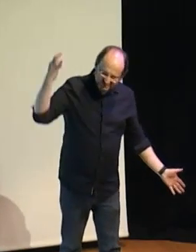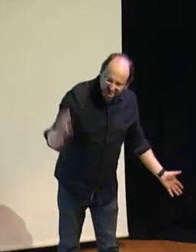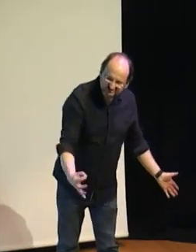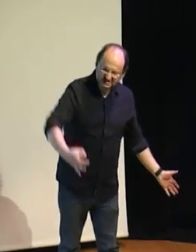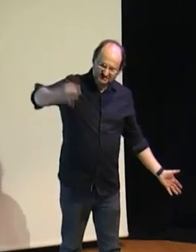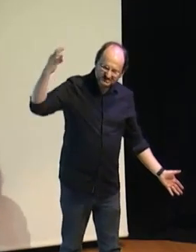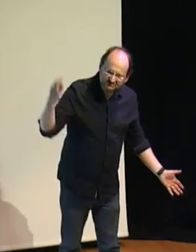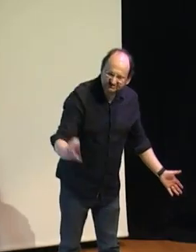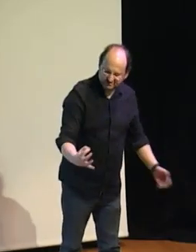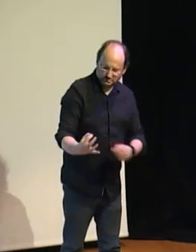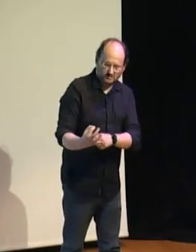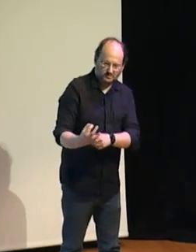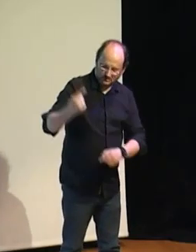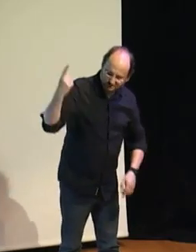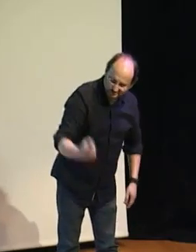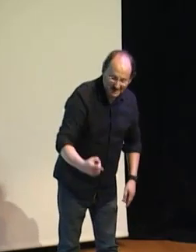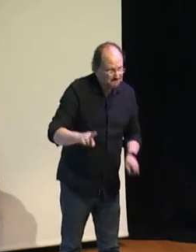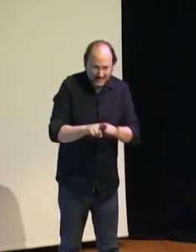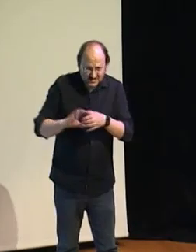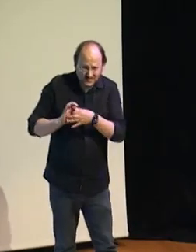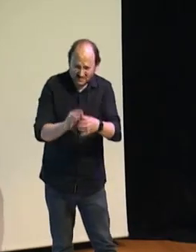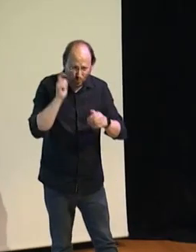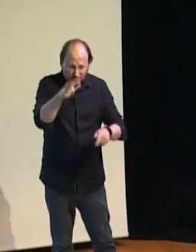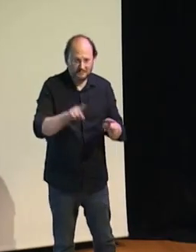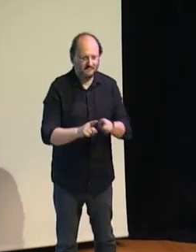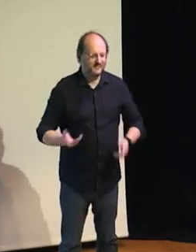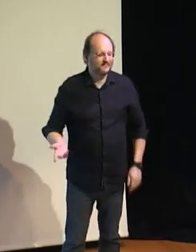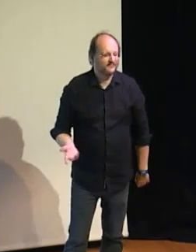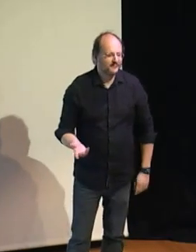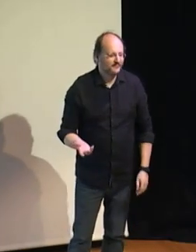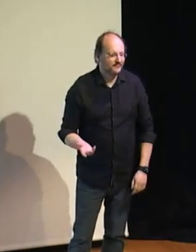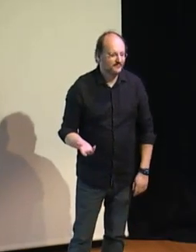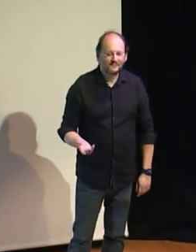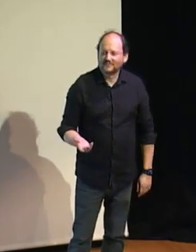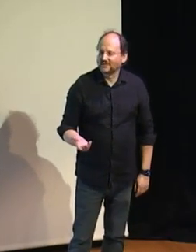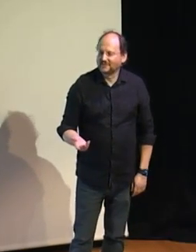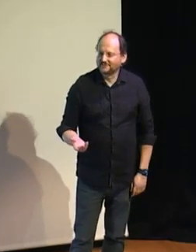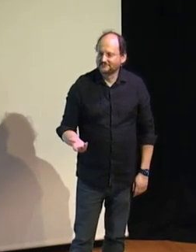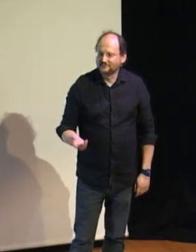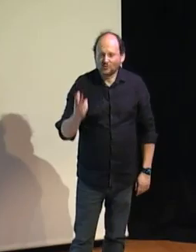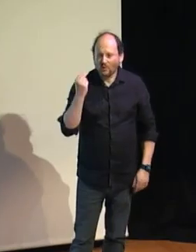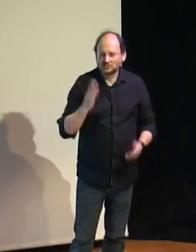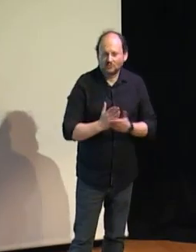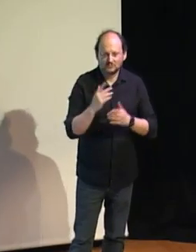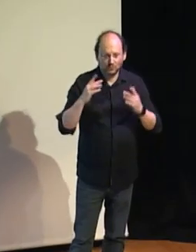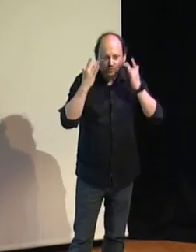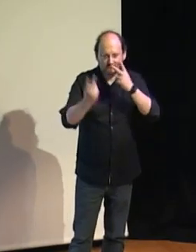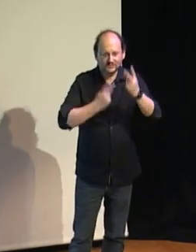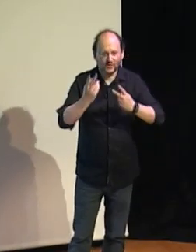Vous vous rappelez les gens qui font des discours politiques et qui sont comme ça dans leur discours, et ils parlent, et ils parlent. Et on a ce phénomène aussi